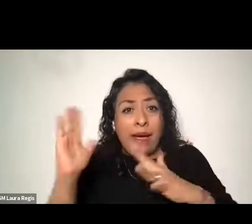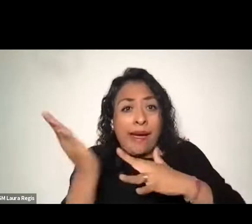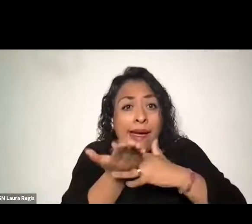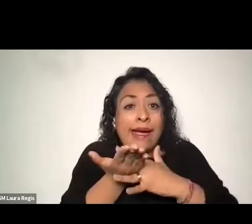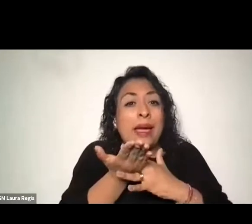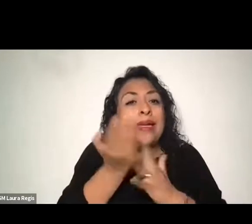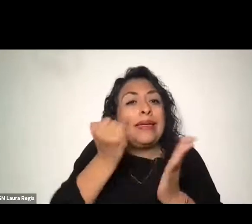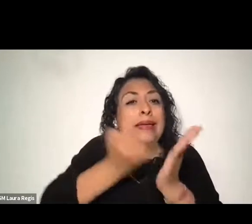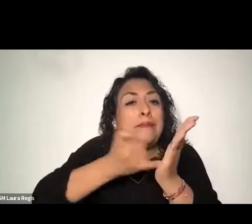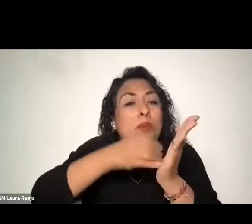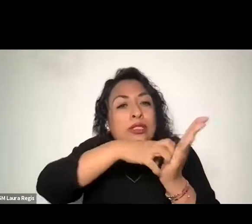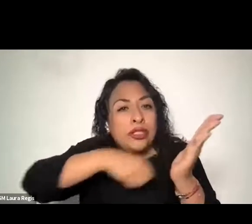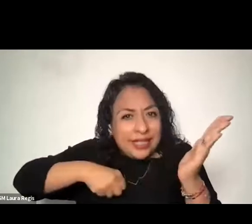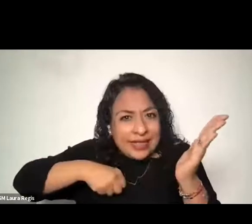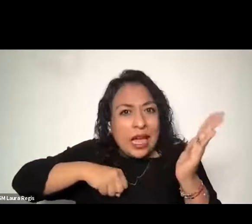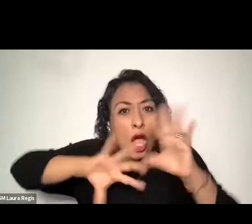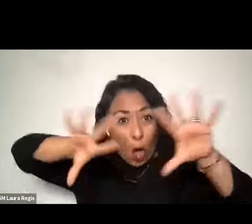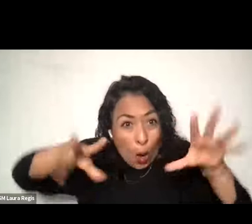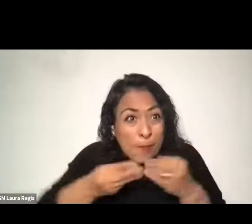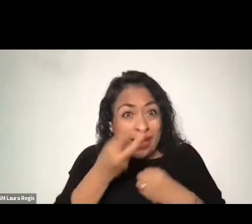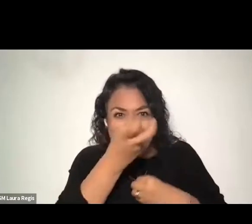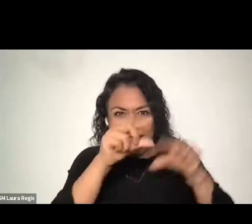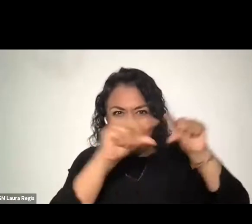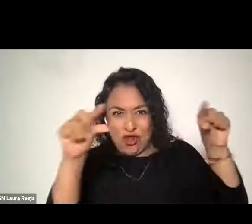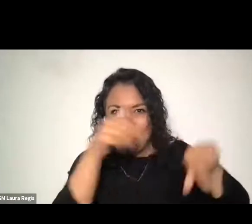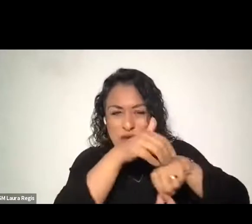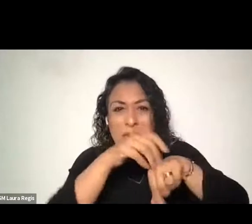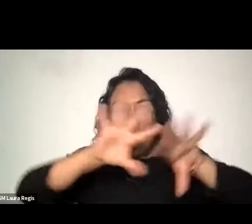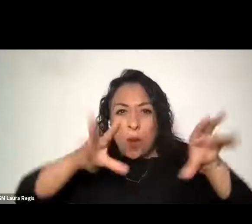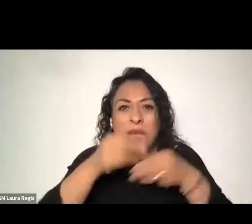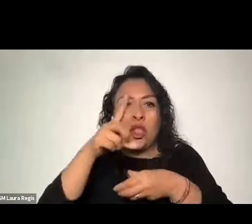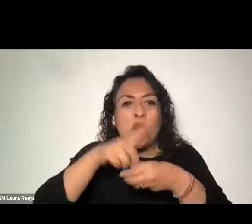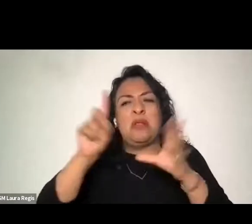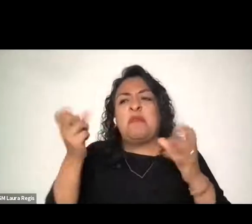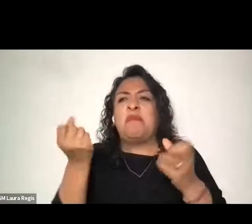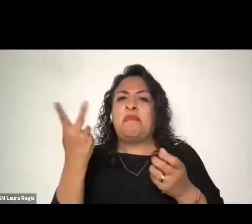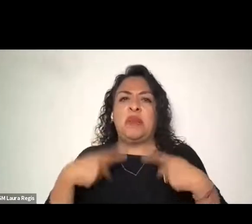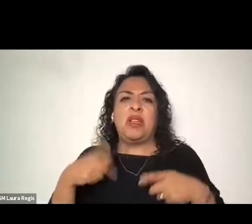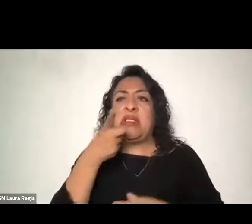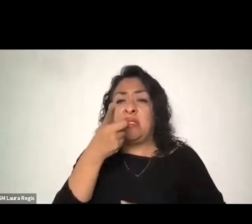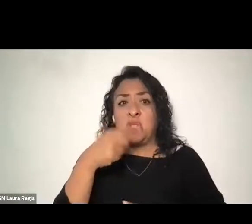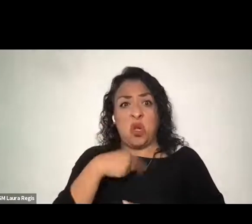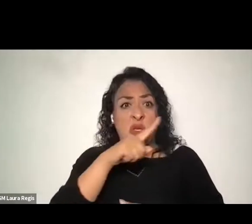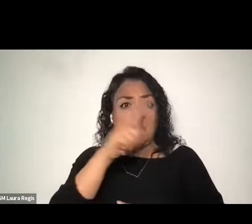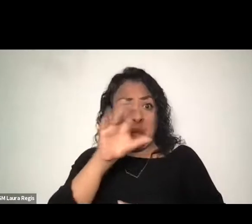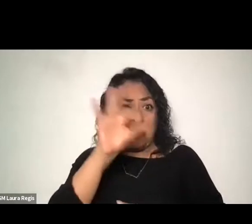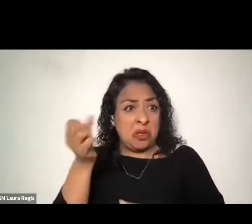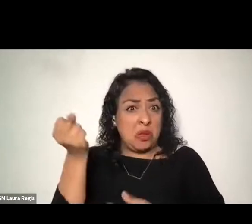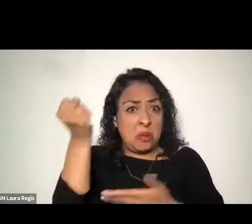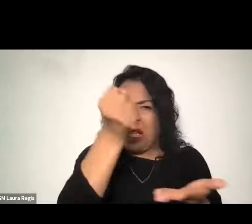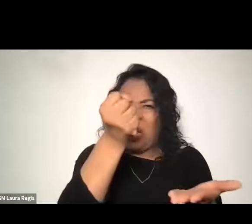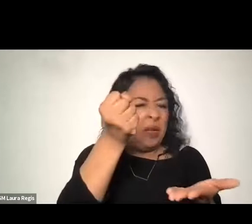deduce. Este es el total del donativo. Pero la gente podría decir, bueno, ya no te voy a dar el 100% de lo que te daba, ahora te